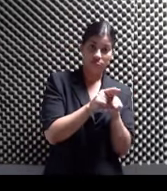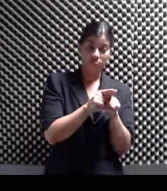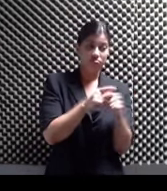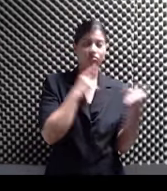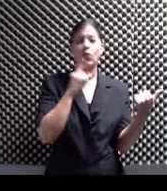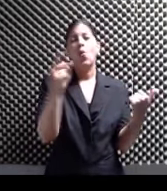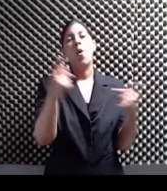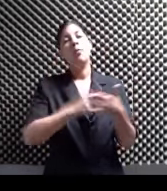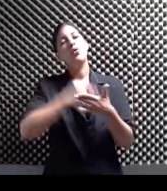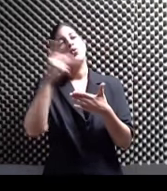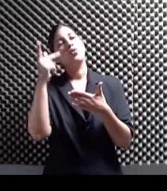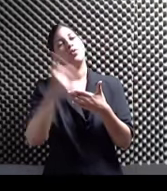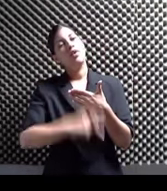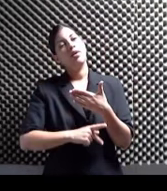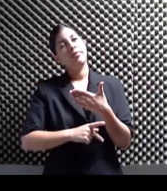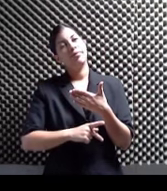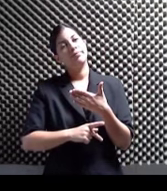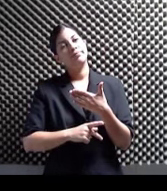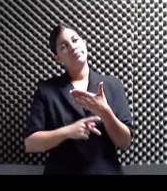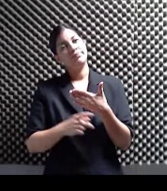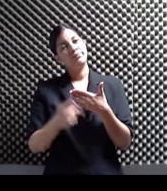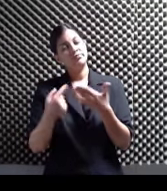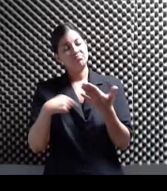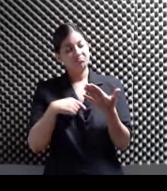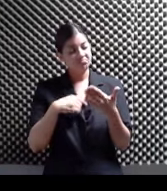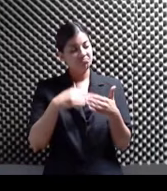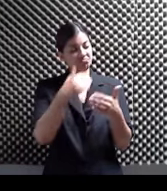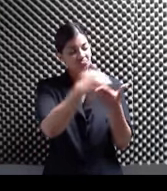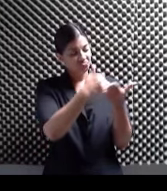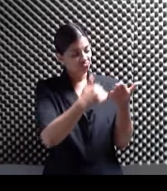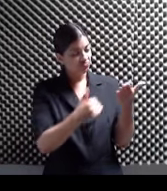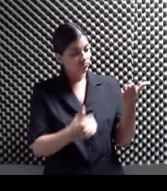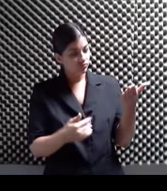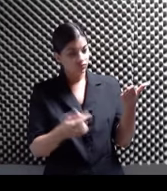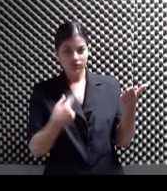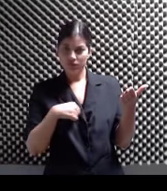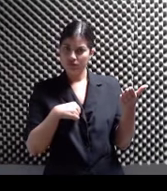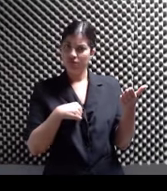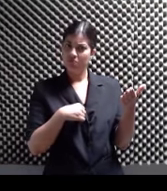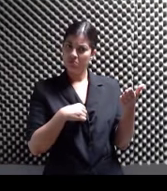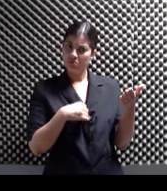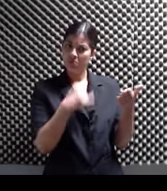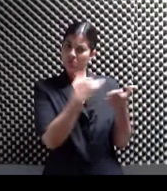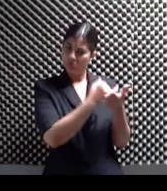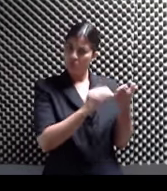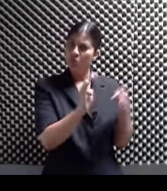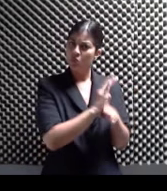Tenemos un programa que va corriendo y vamos llenando la agenda del nido, donde todos los domingos